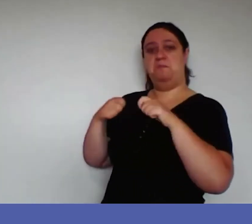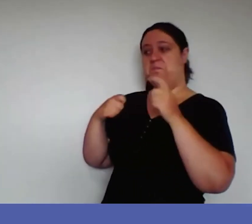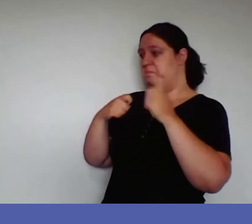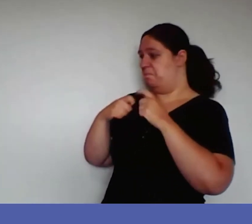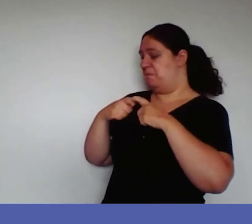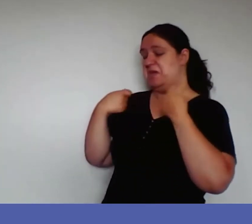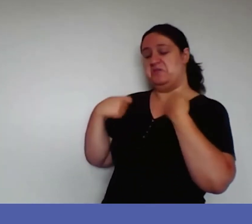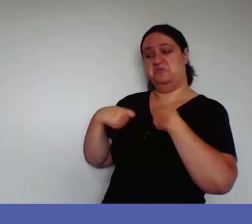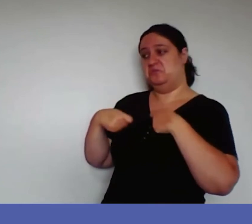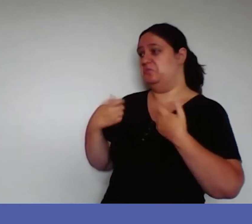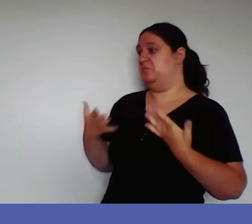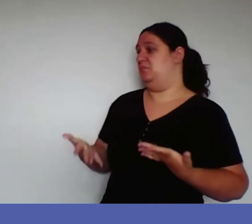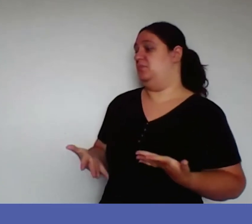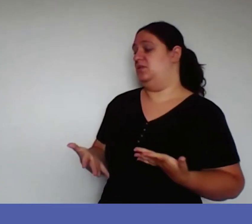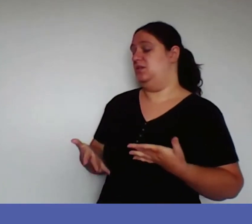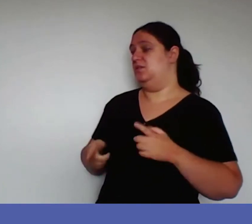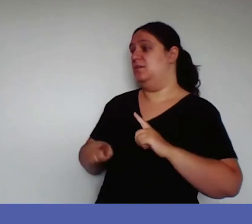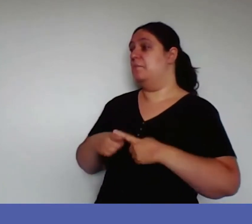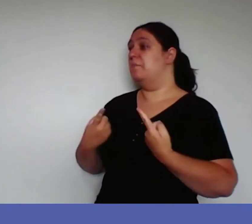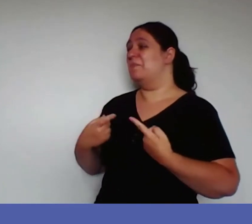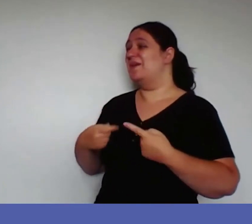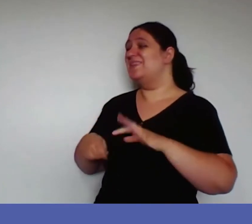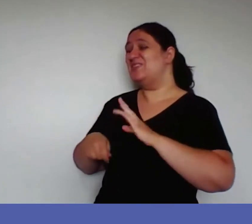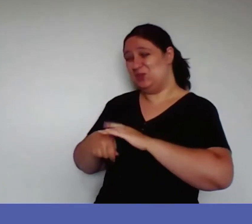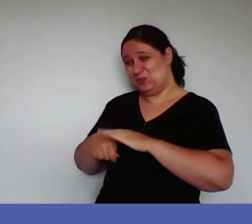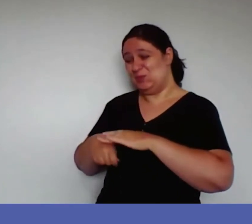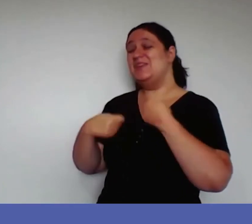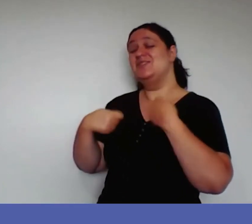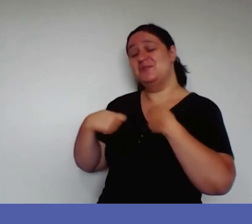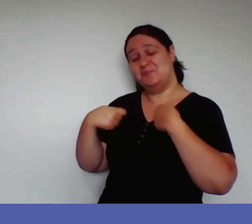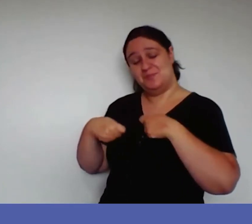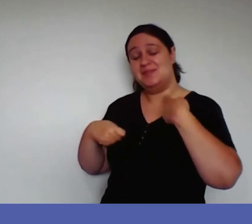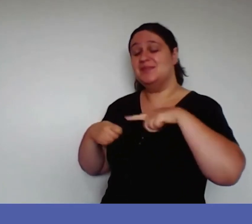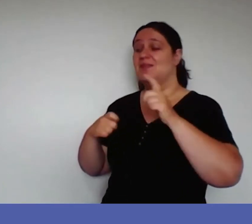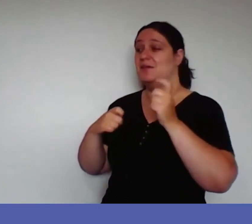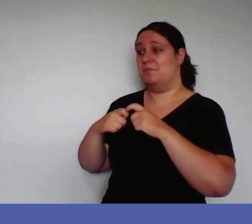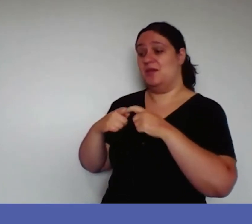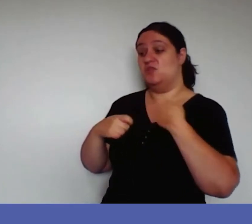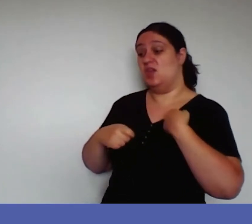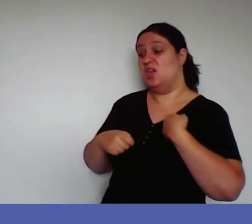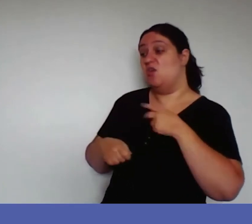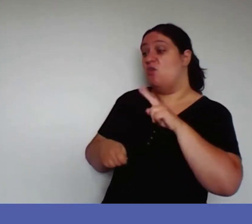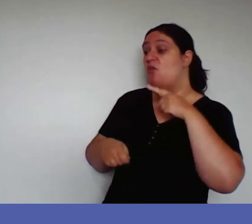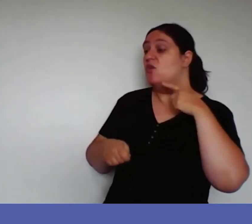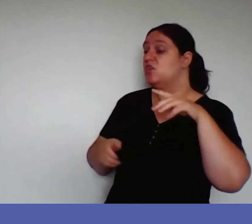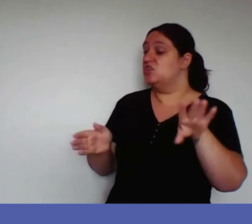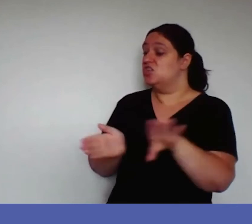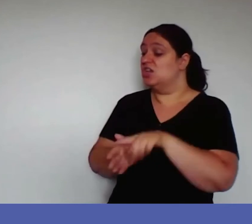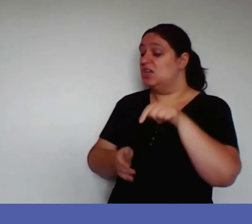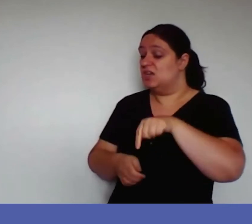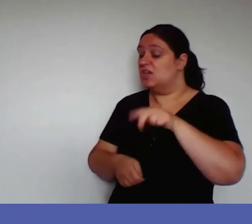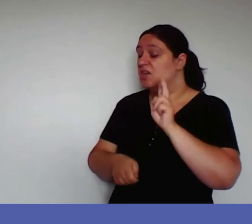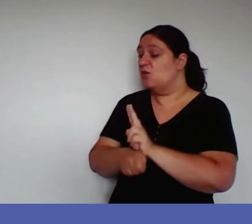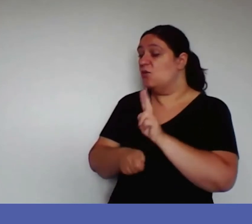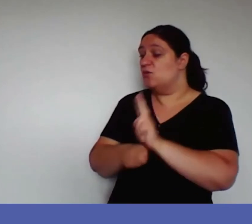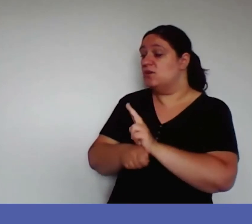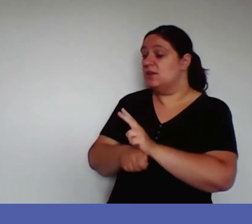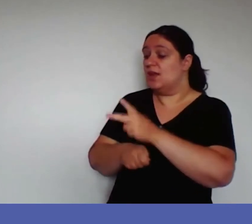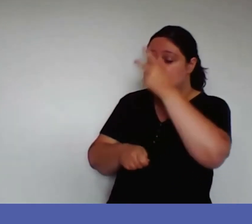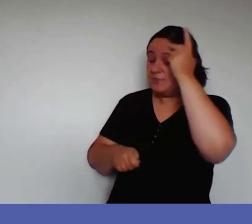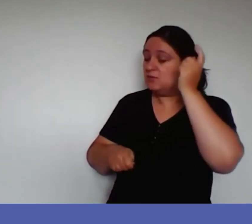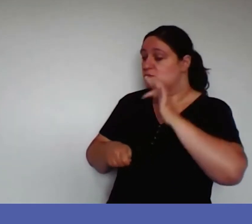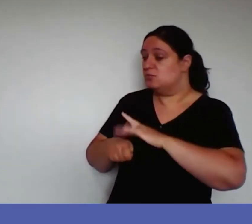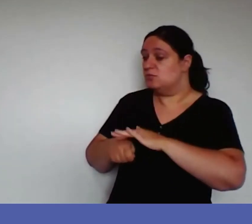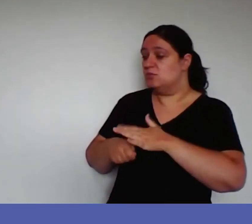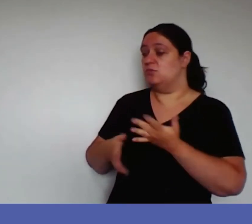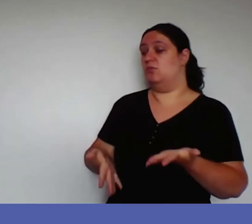Mas os doentes precisam de médico. Eu vim para salvar os doentes, os enfermos, né? Então, irmãos, não tenha o